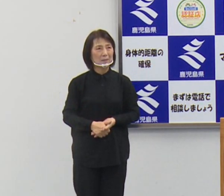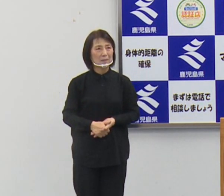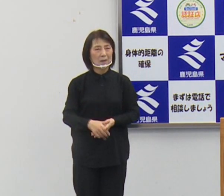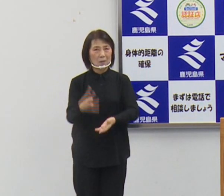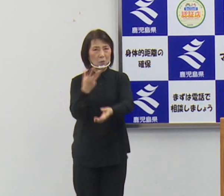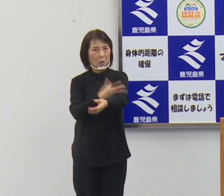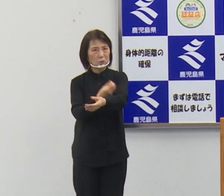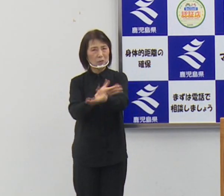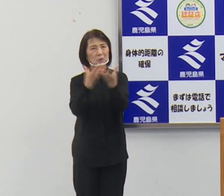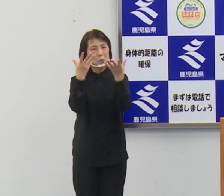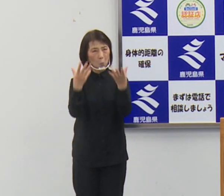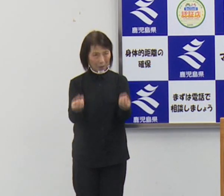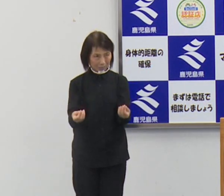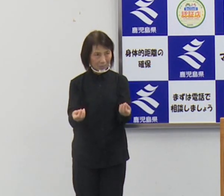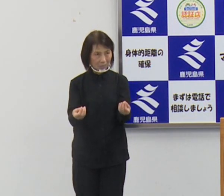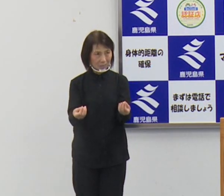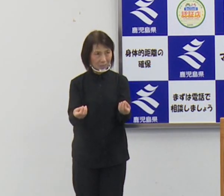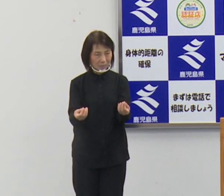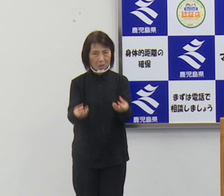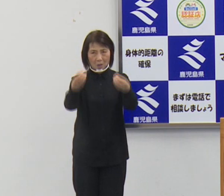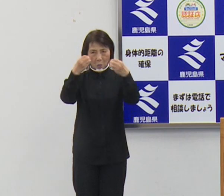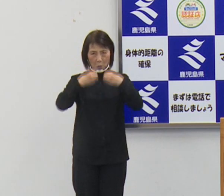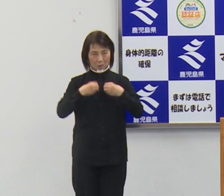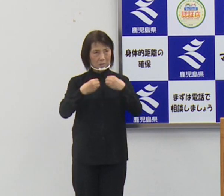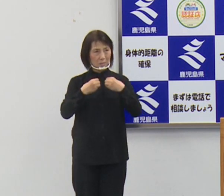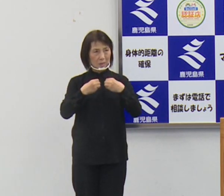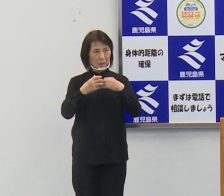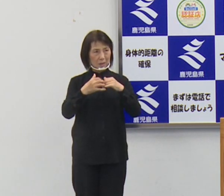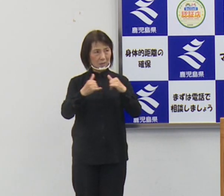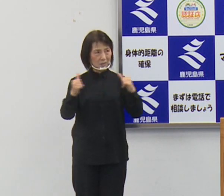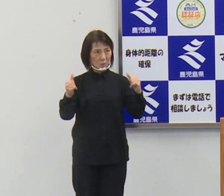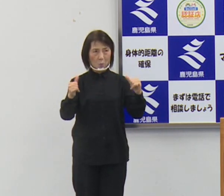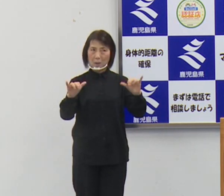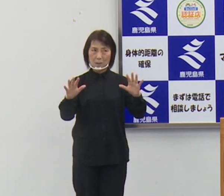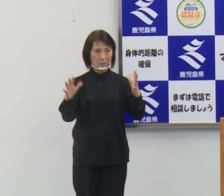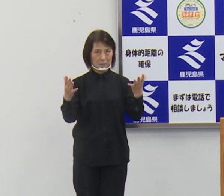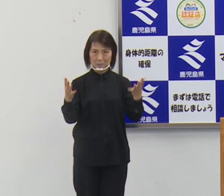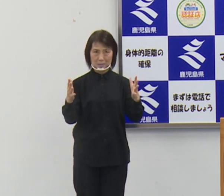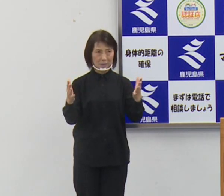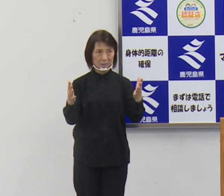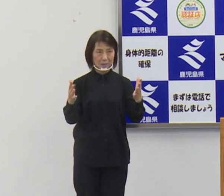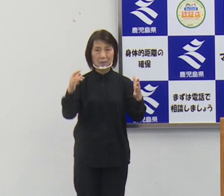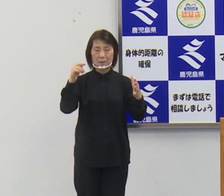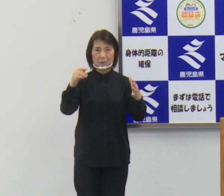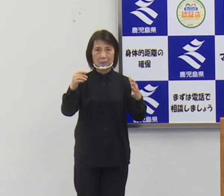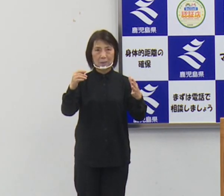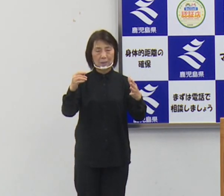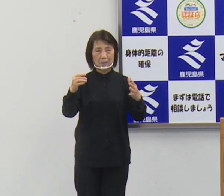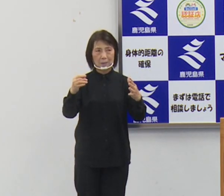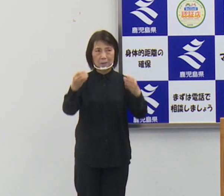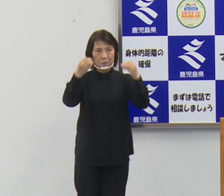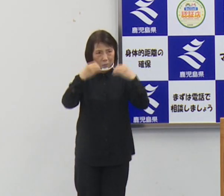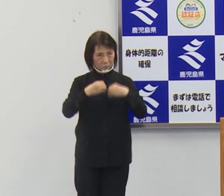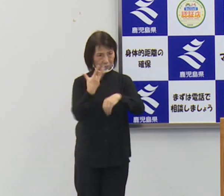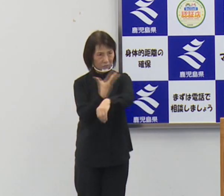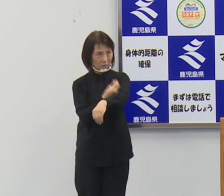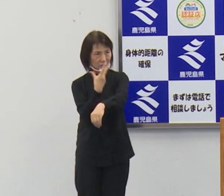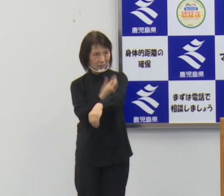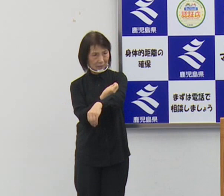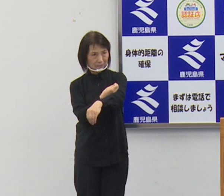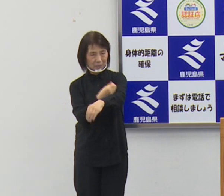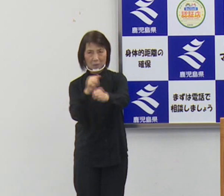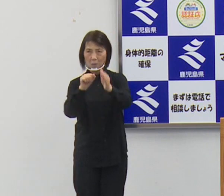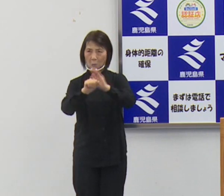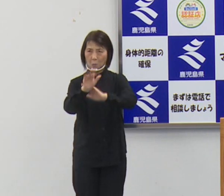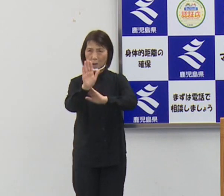ワクチンを打って、感染をした方はたくさんいますけども、その中でワクチンの効果だと